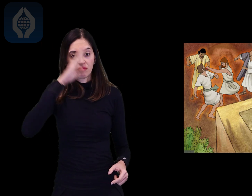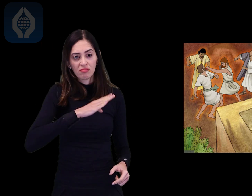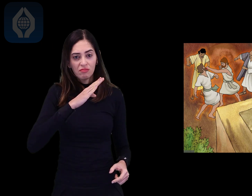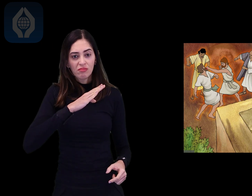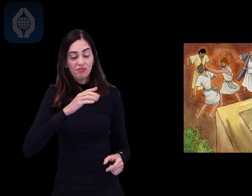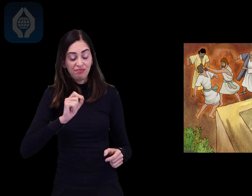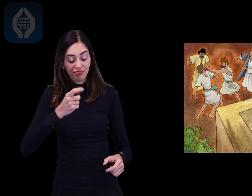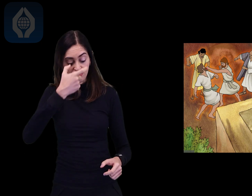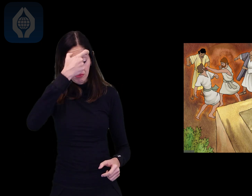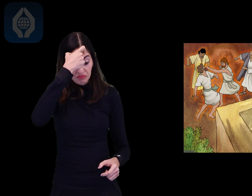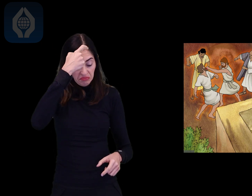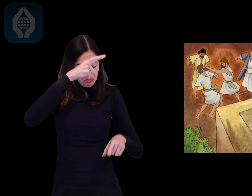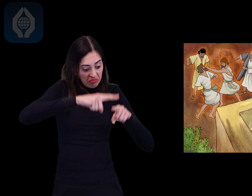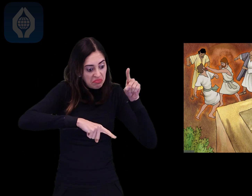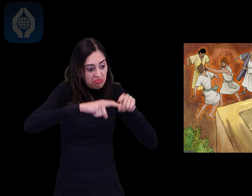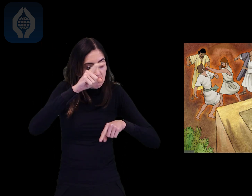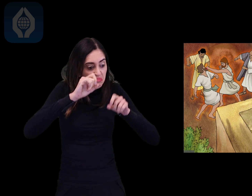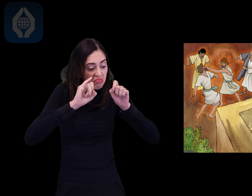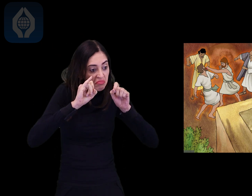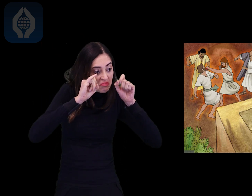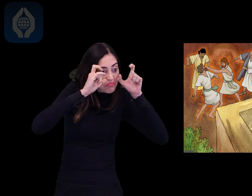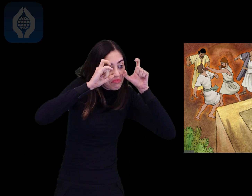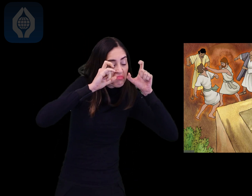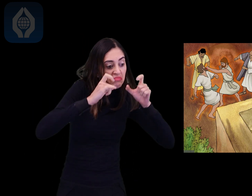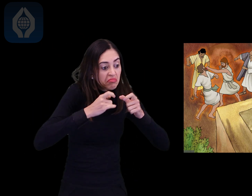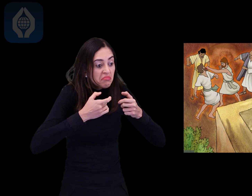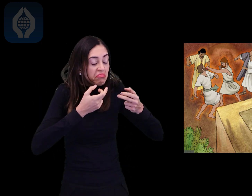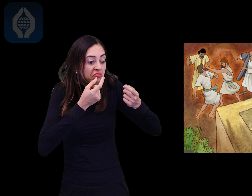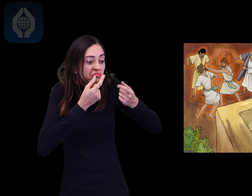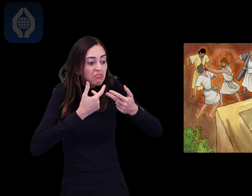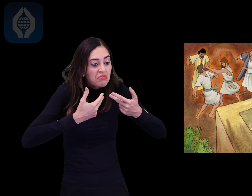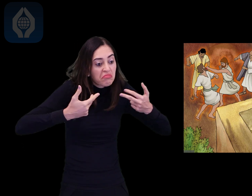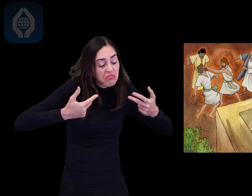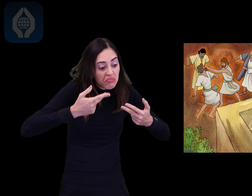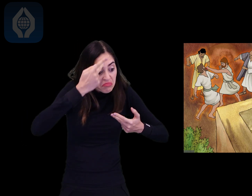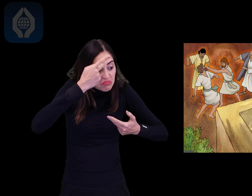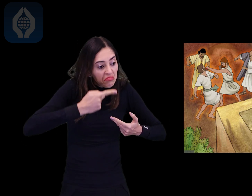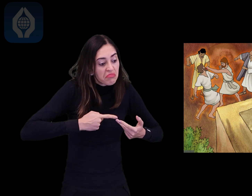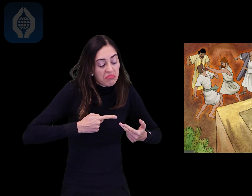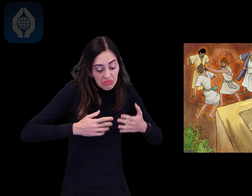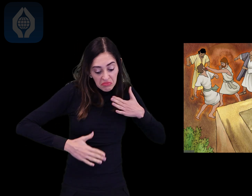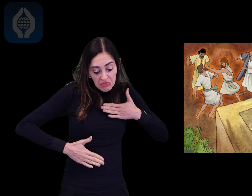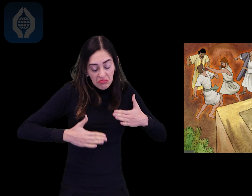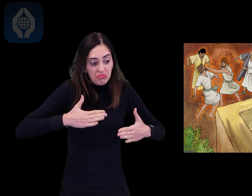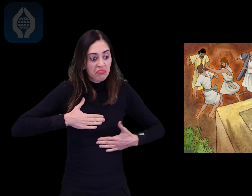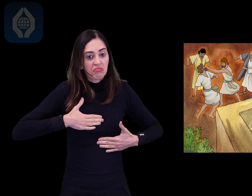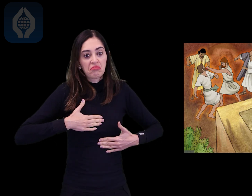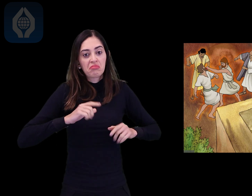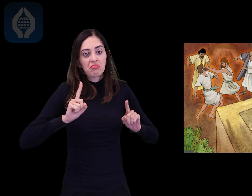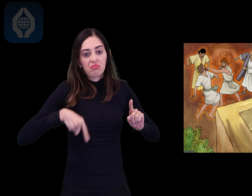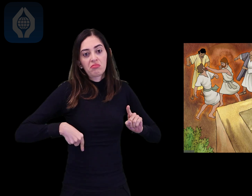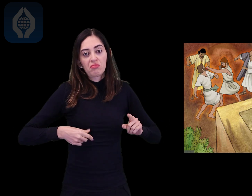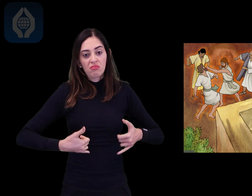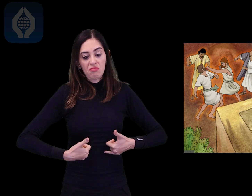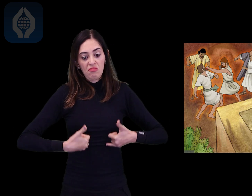coisas materiais, seus corpos e ambições egoístas. Eles eram orgulhosos, egoístas e